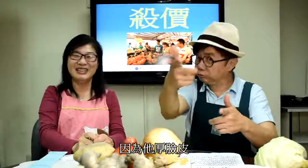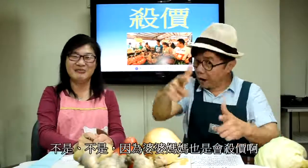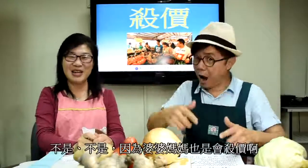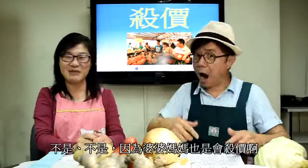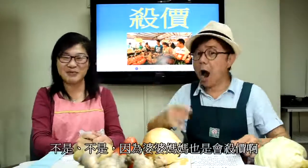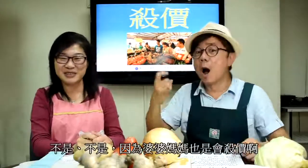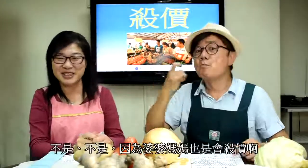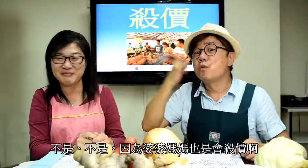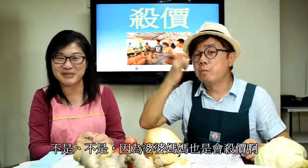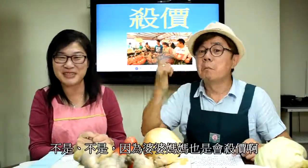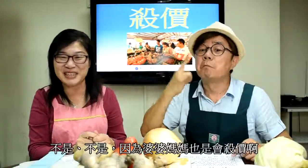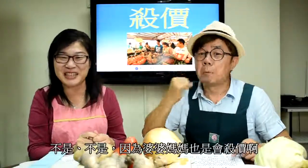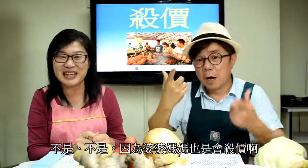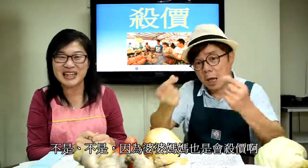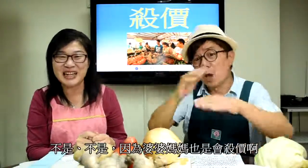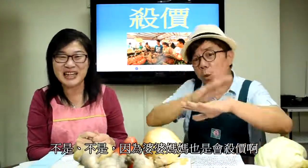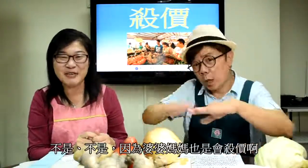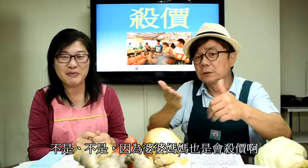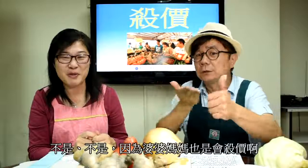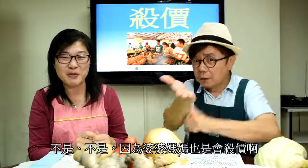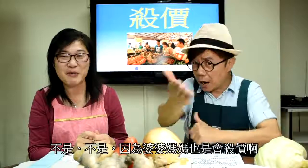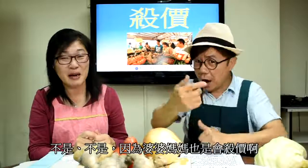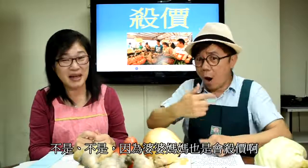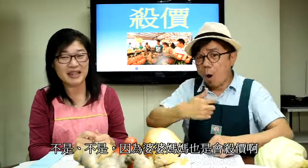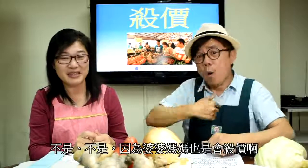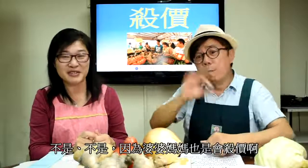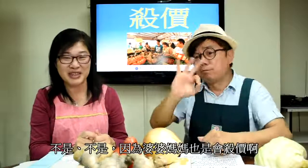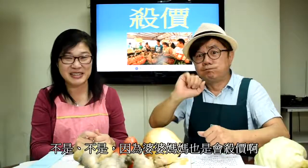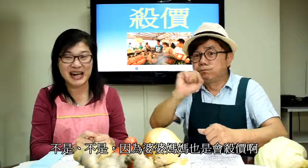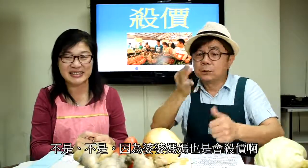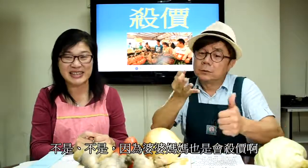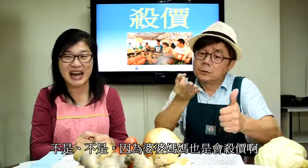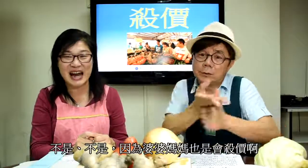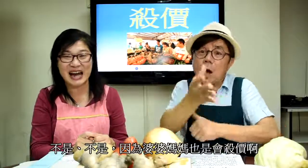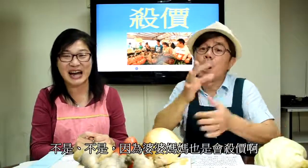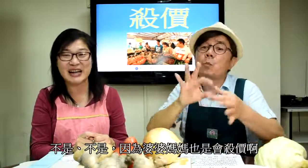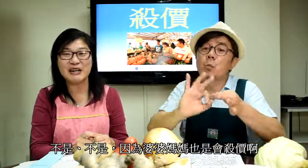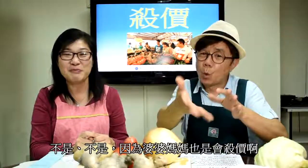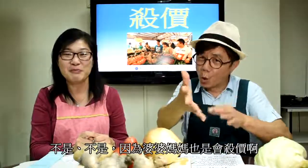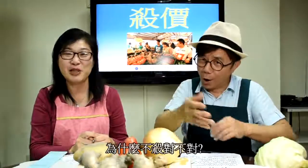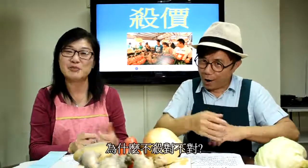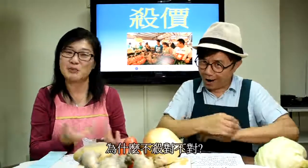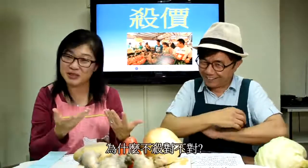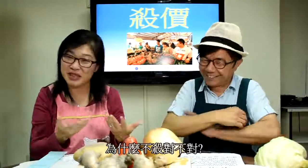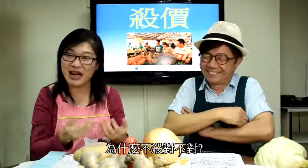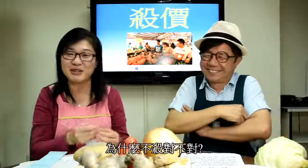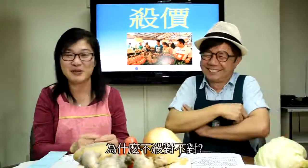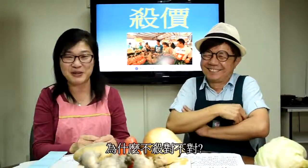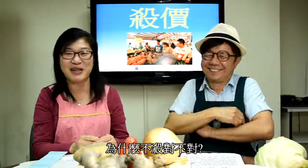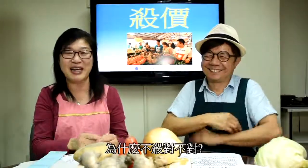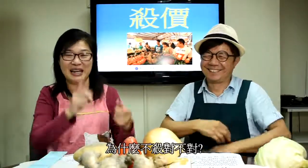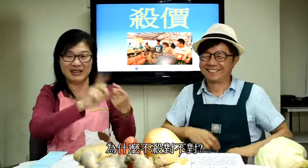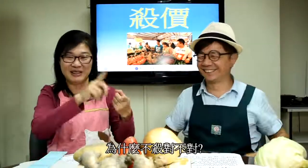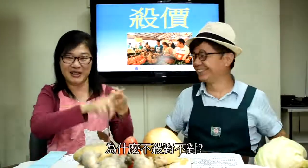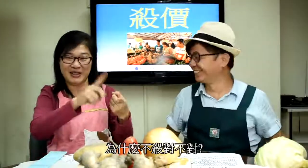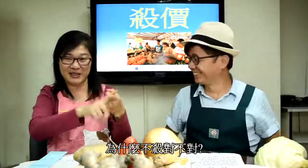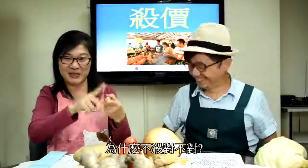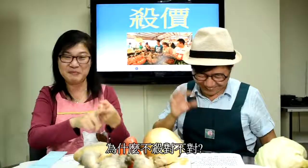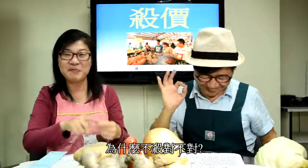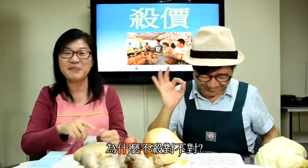没，不是不是，因为婆婆妈妈也是会杀价啊，为什么不杀，对不对？对。